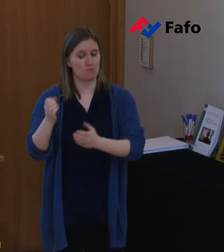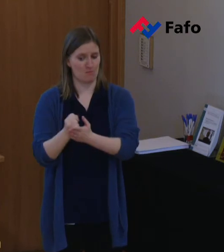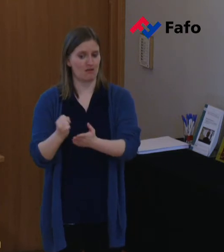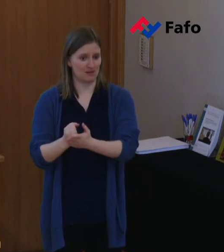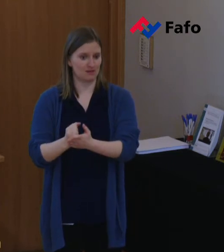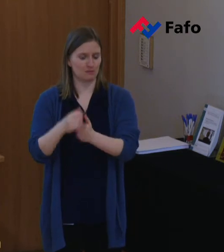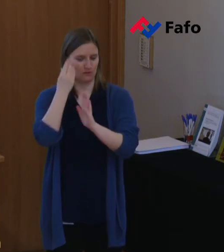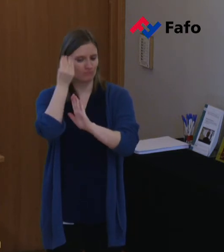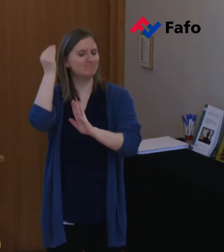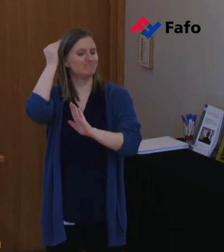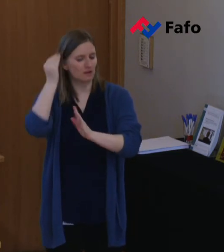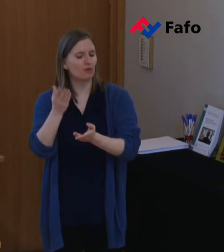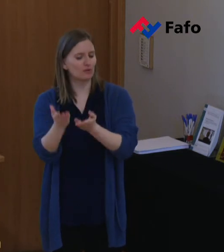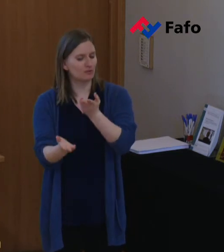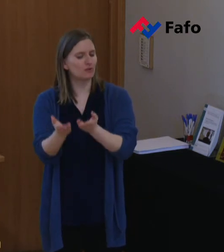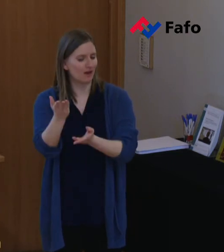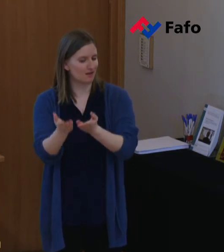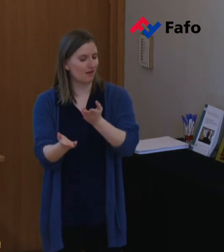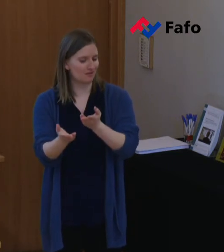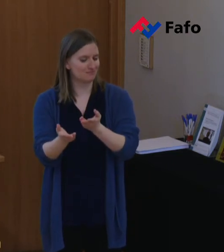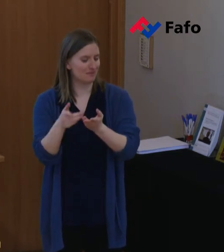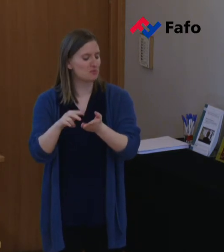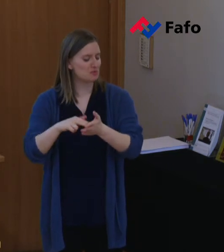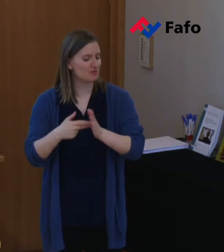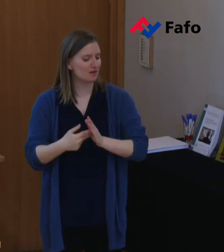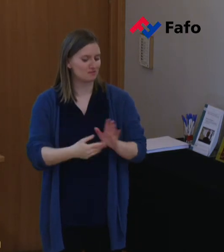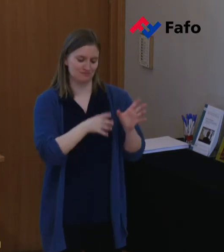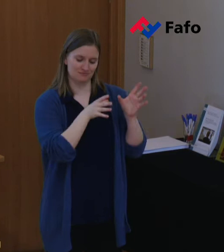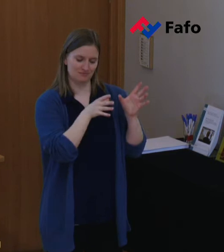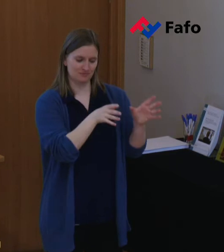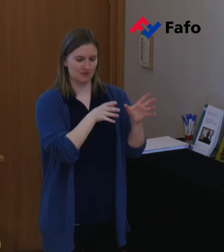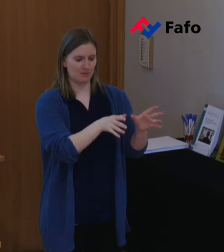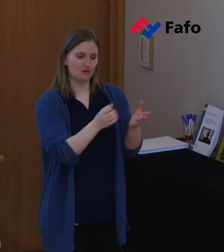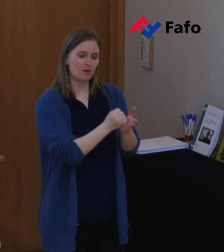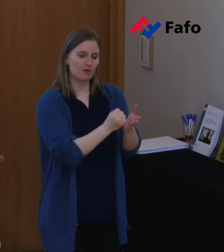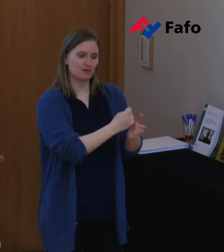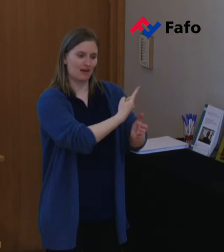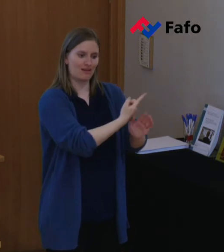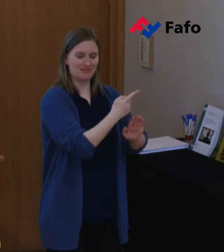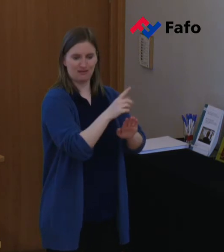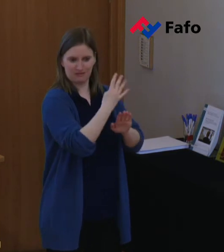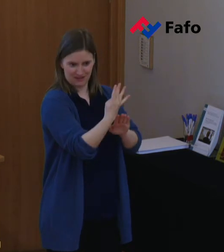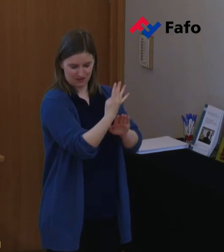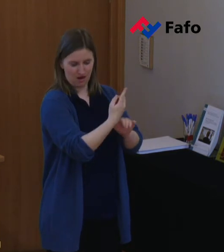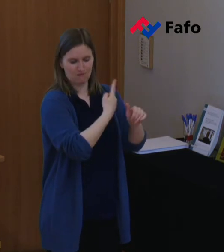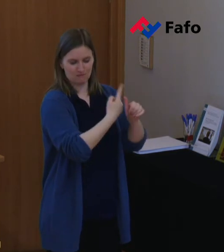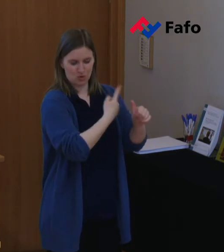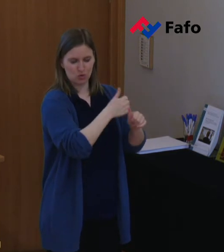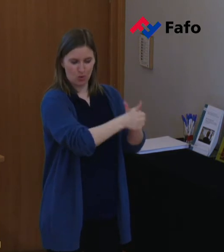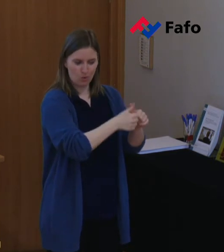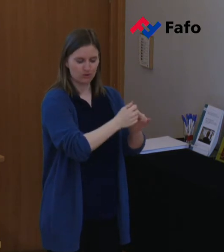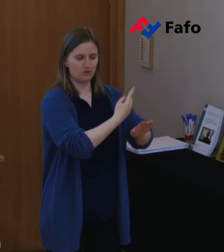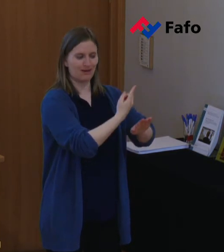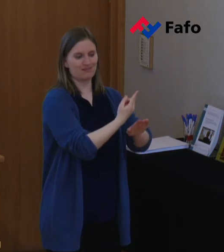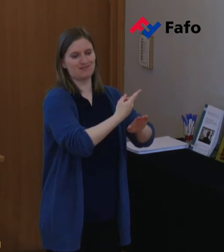man ha i bakhodet når man vurderer dette. I Bergen så har bemanningen vært 1-4 første året, og 1-5